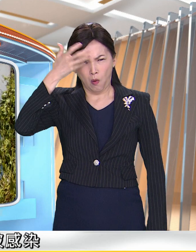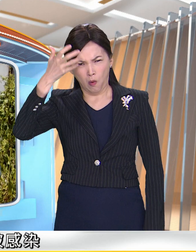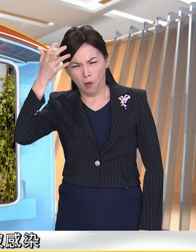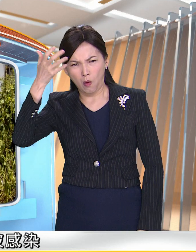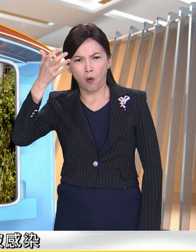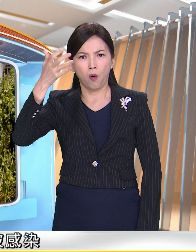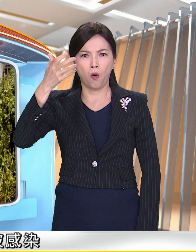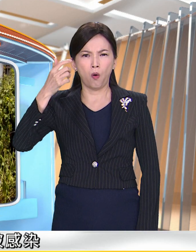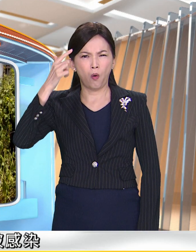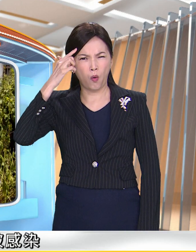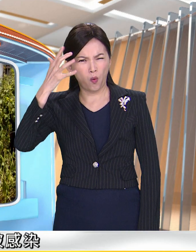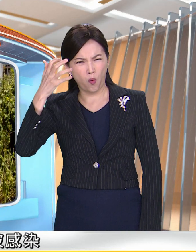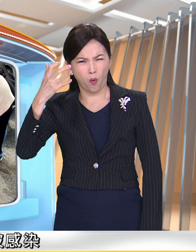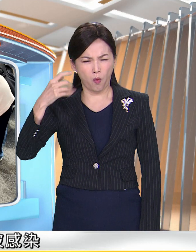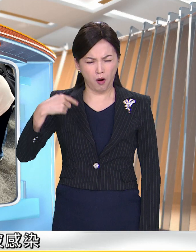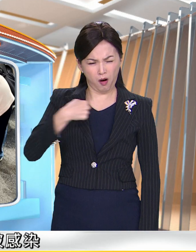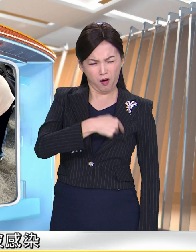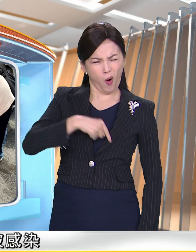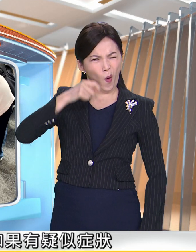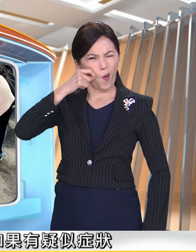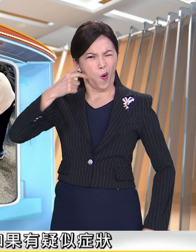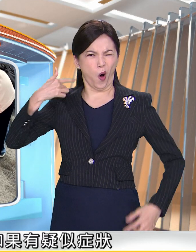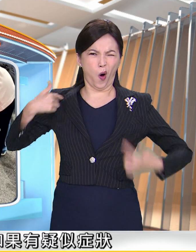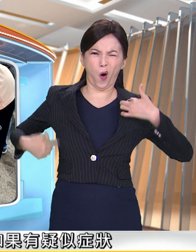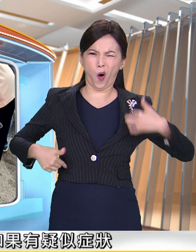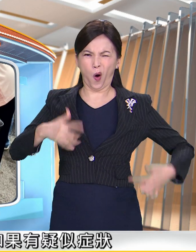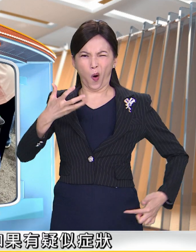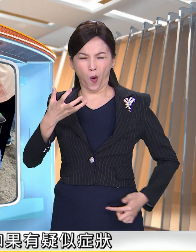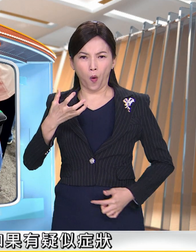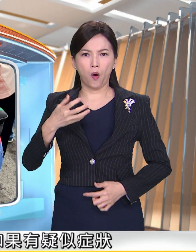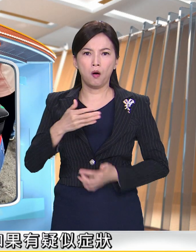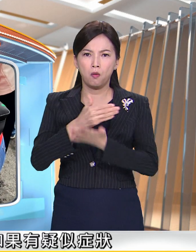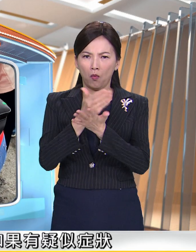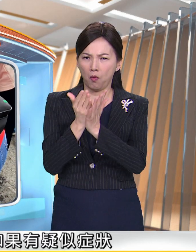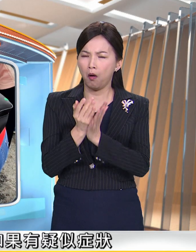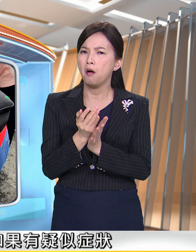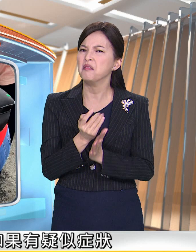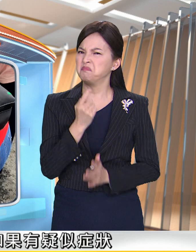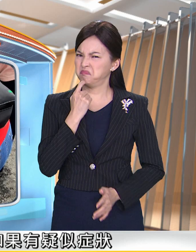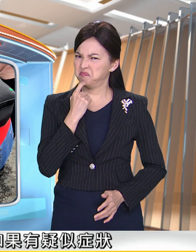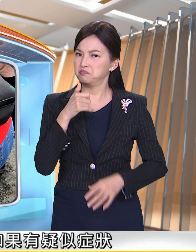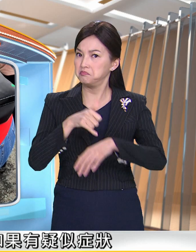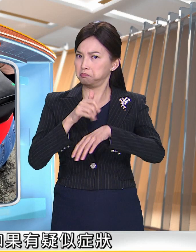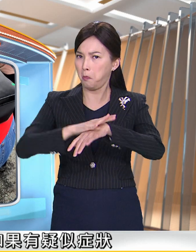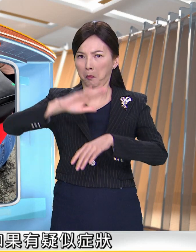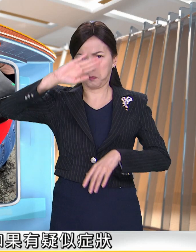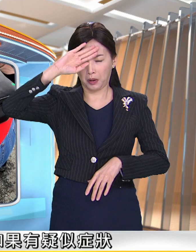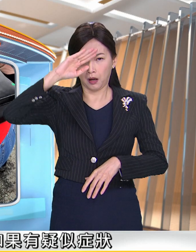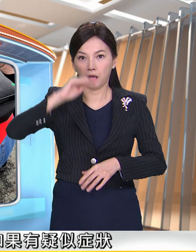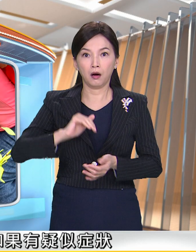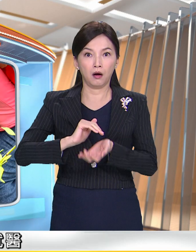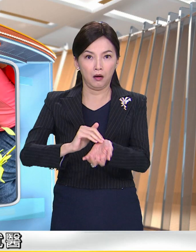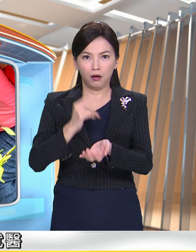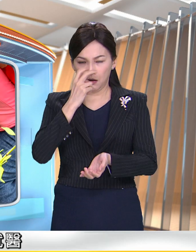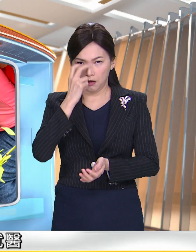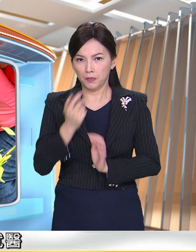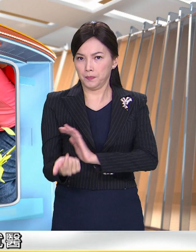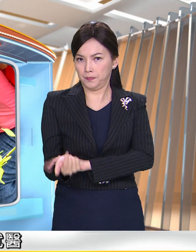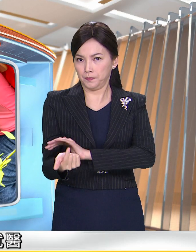染。而卫生局就提醒民众，如果有疑似症状，可以到医疗院所